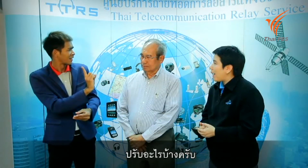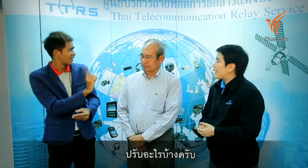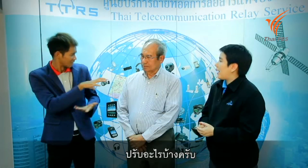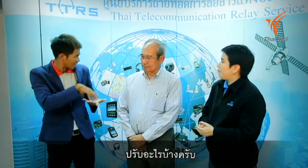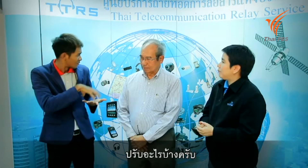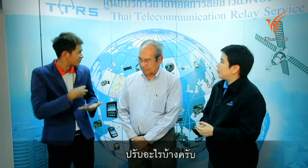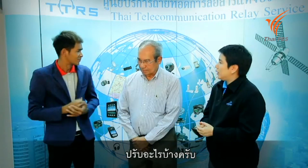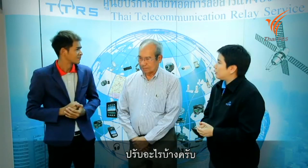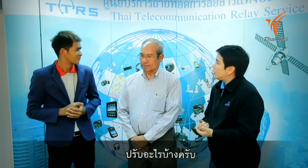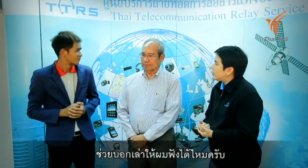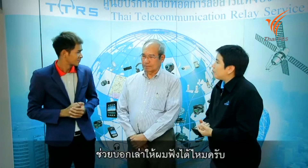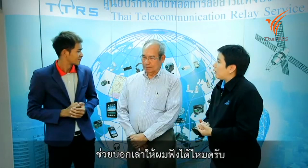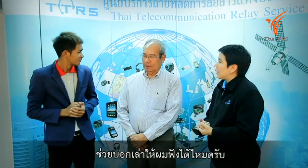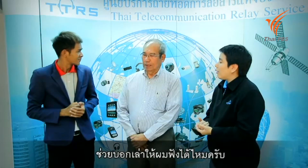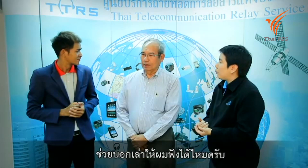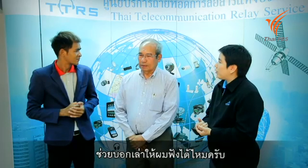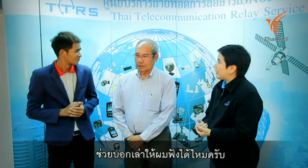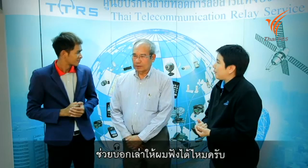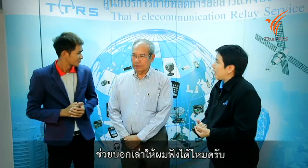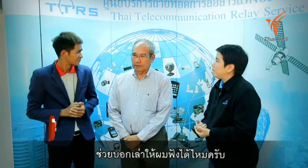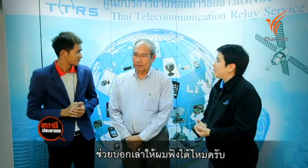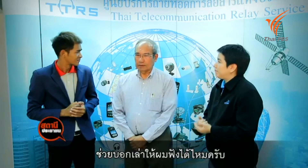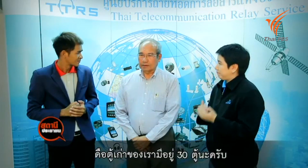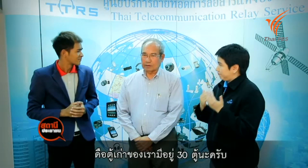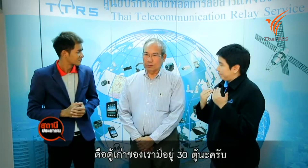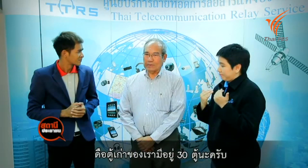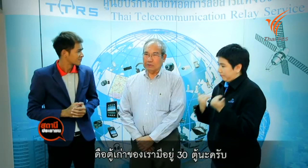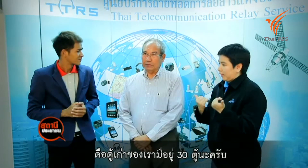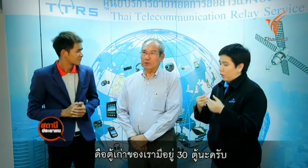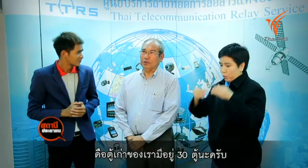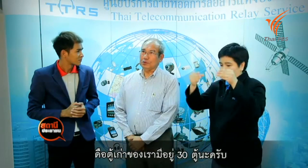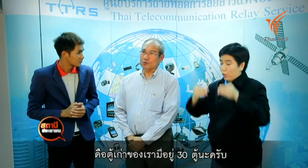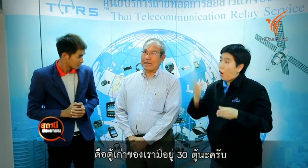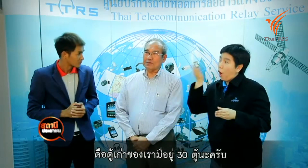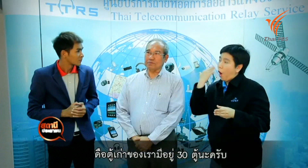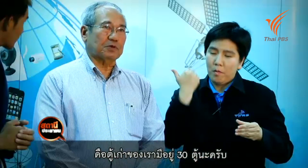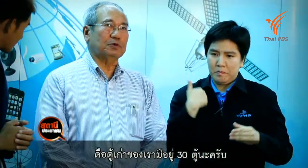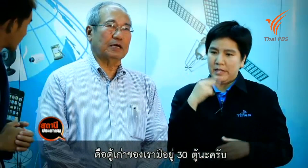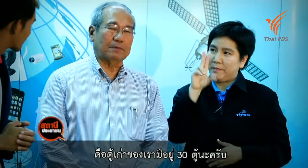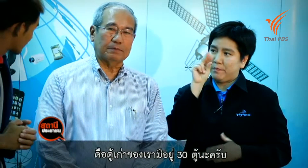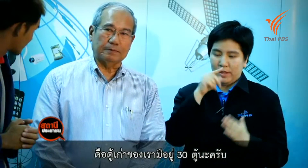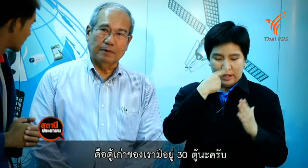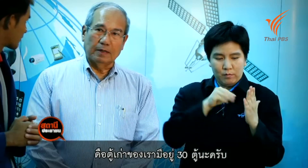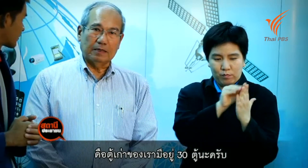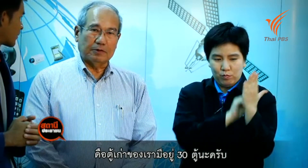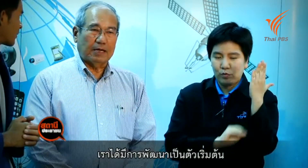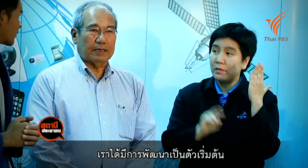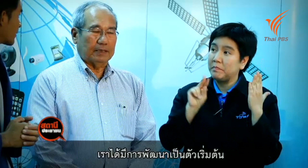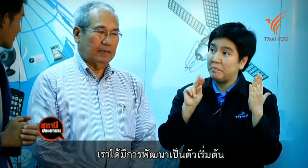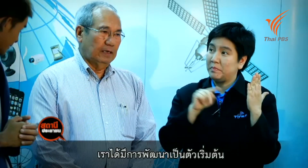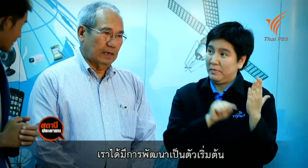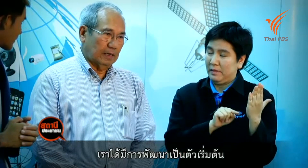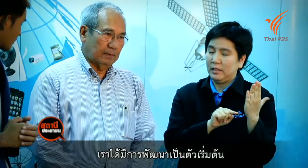ปรับอะไรบ้างครับช่วยเล่าให้ผมฟังได้ไหมครับ คือตู้เก่าที่เรามีอยู่30ตู้นะครับเรา